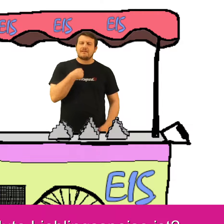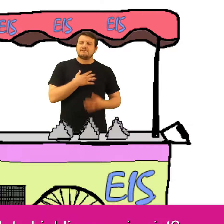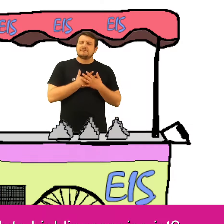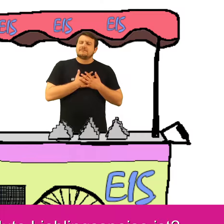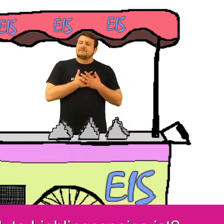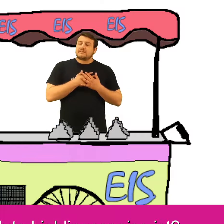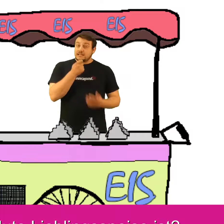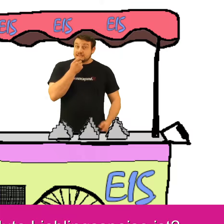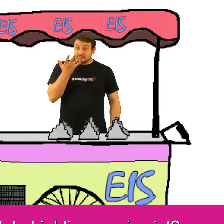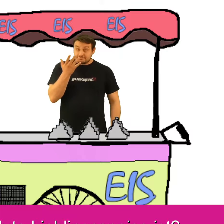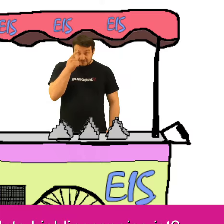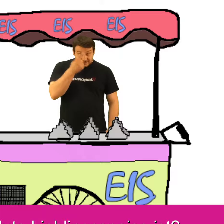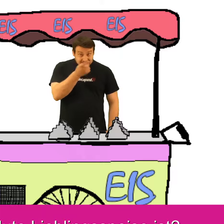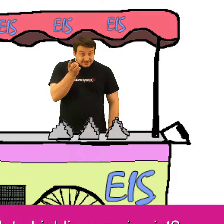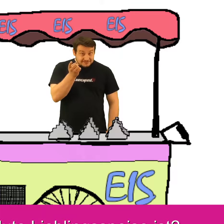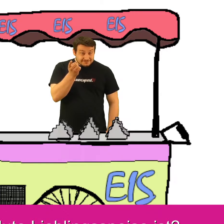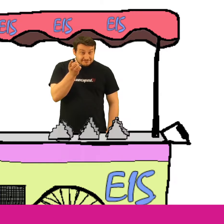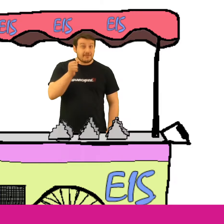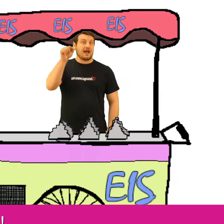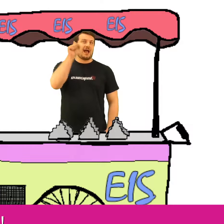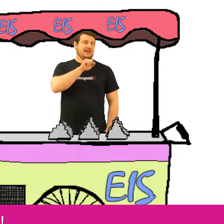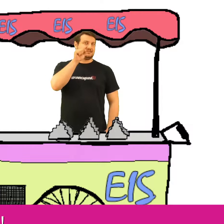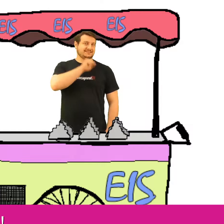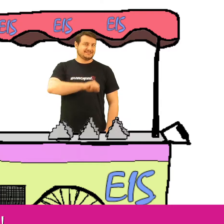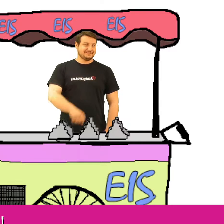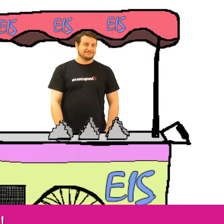Wisst ihr, was meine absolute Lieblingsspeise ist? Eis.